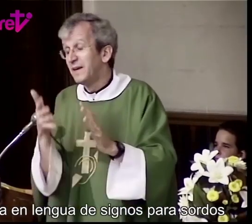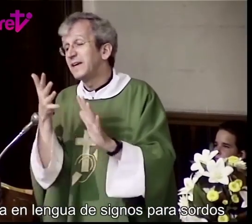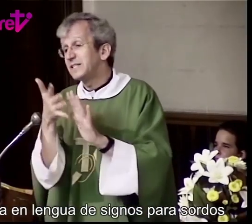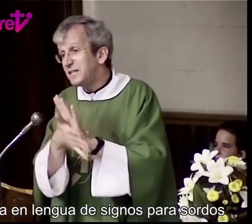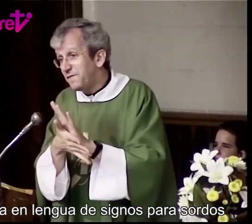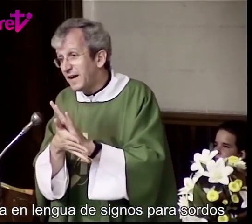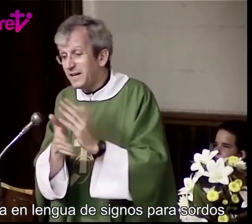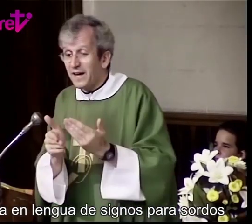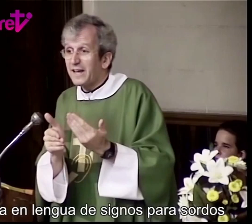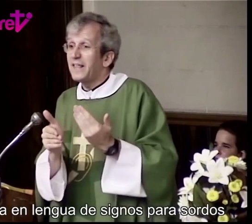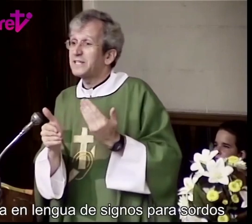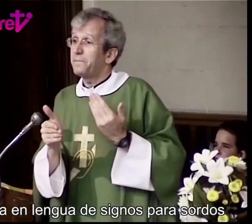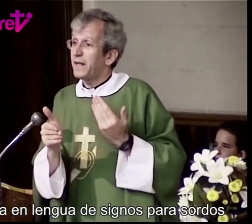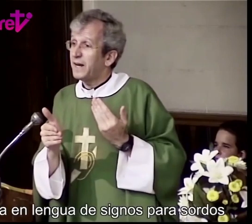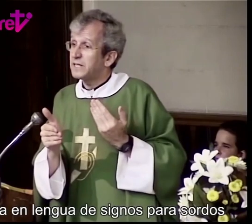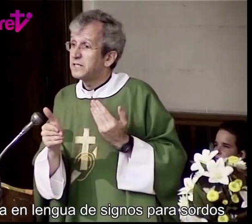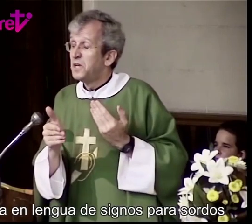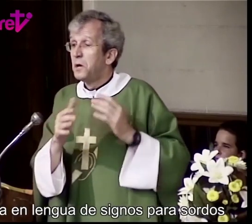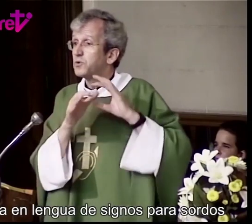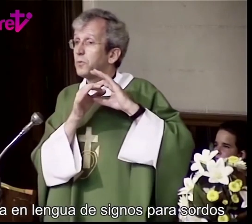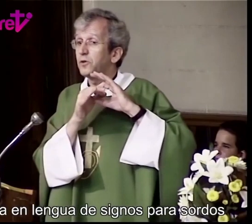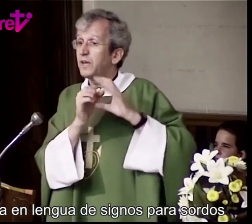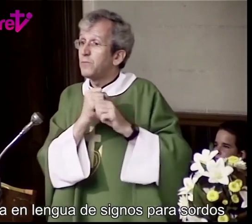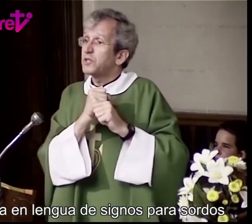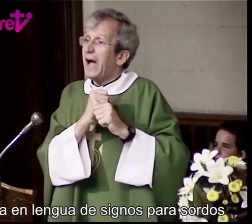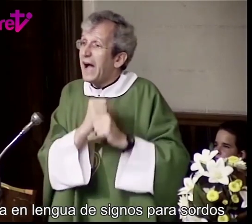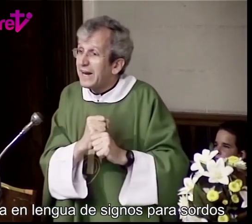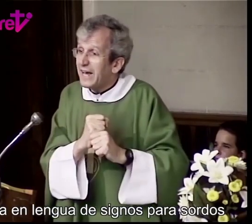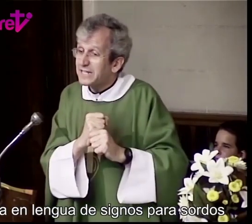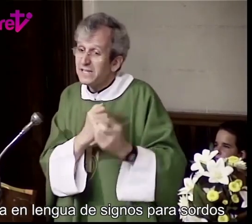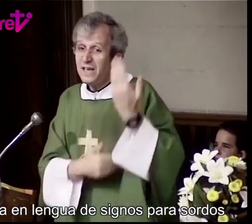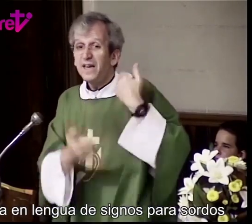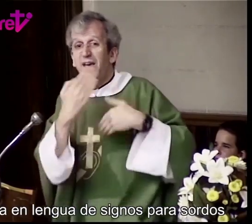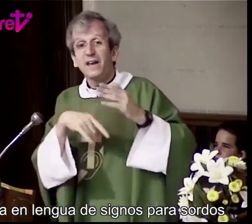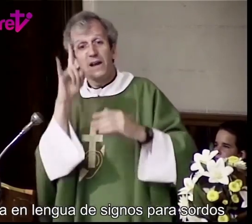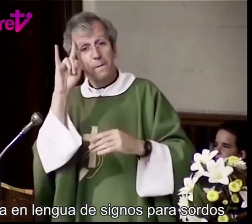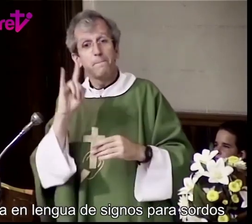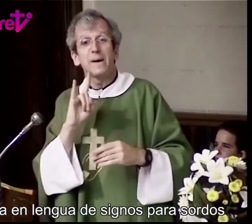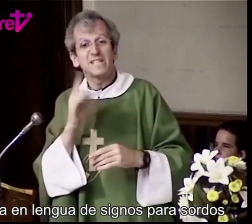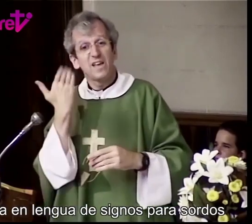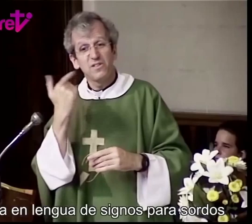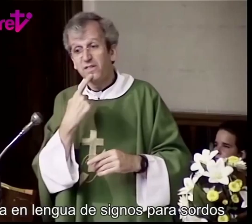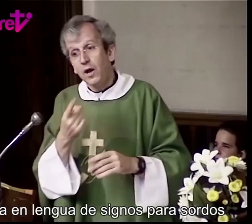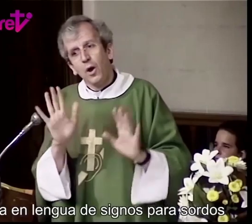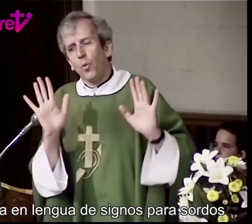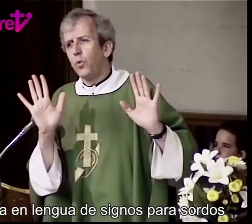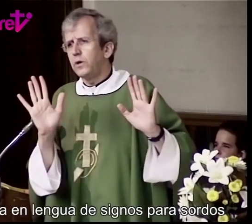¿Qué significaría quedarse para atrás? Pues un poquito, diríamos, anclarse en el pasado y decir, uy,